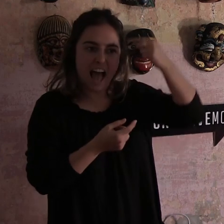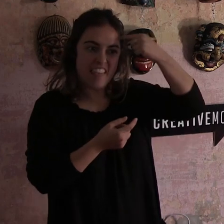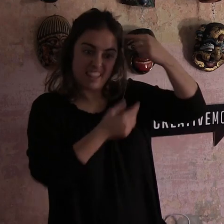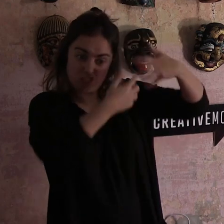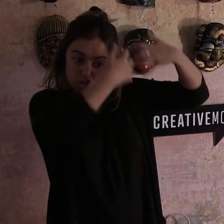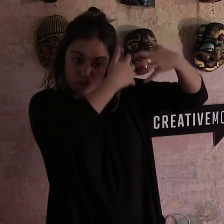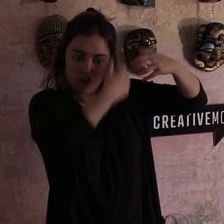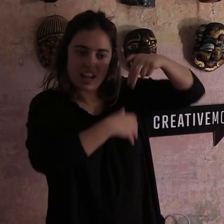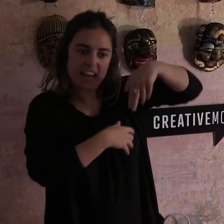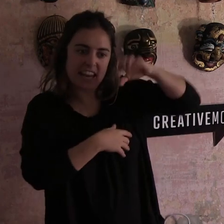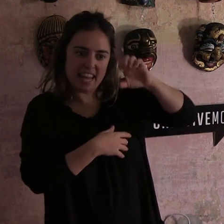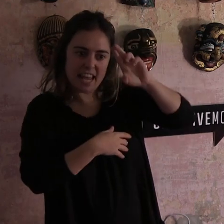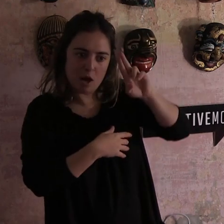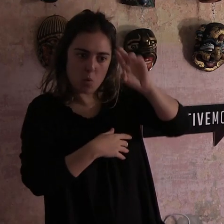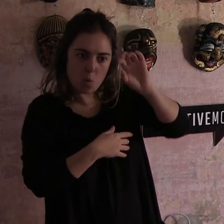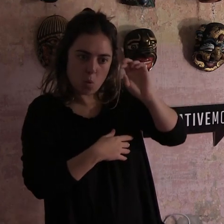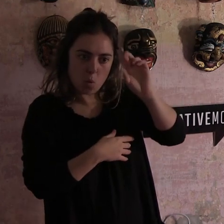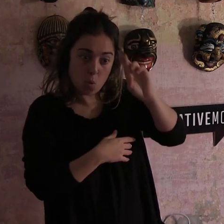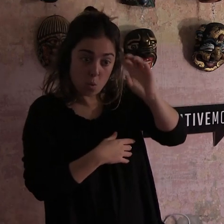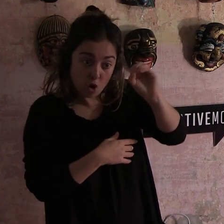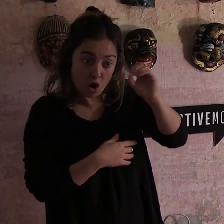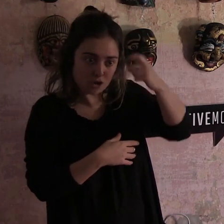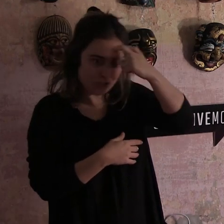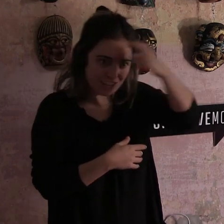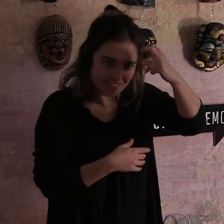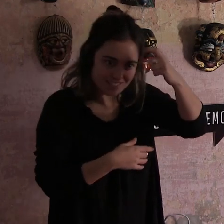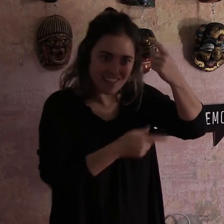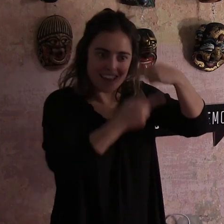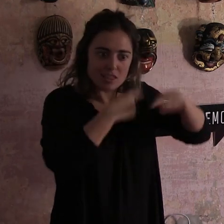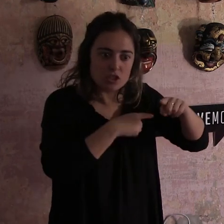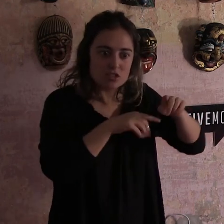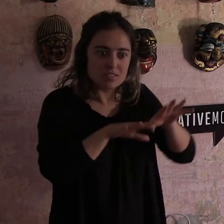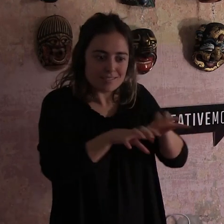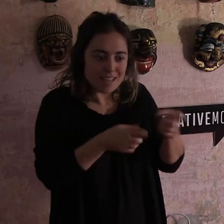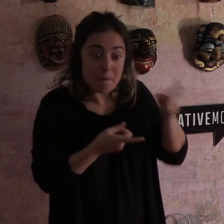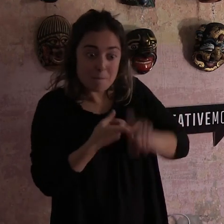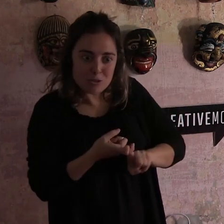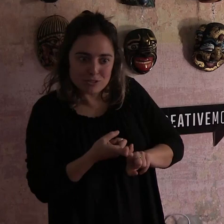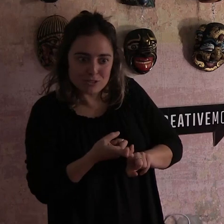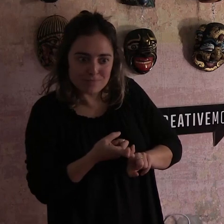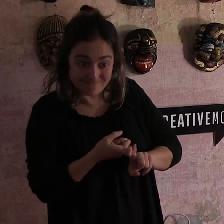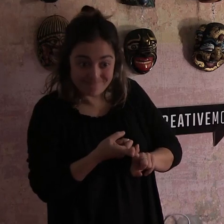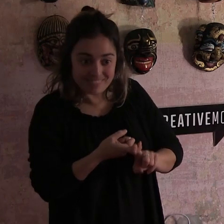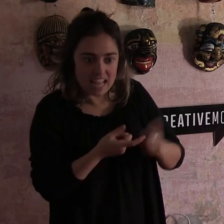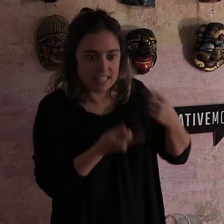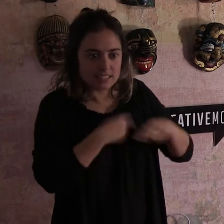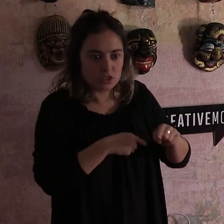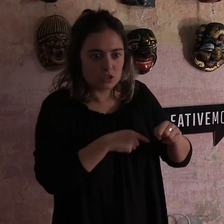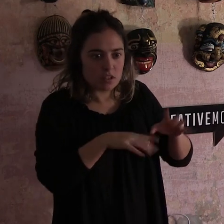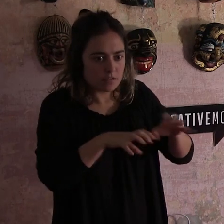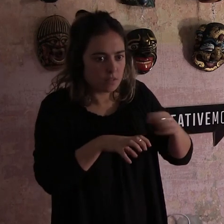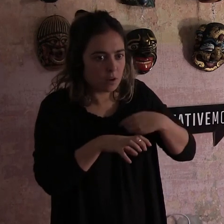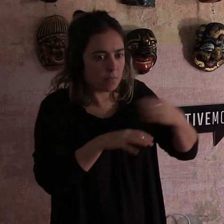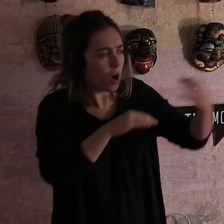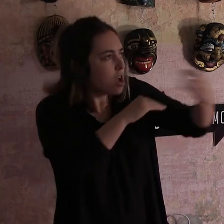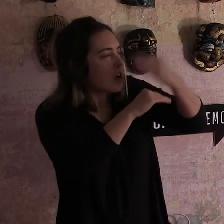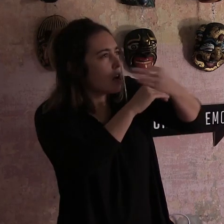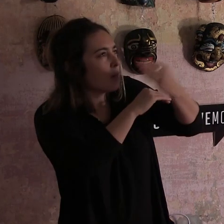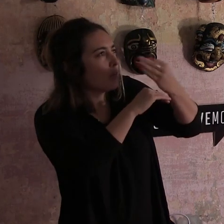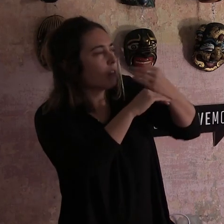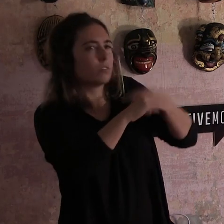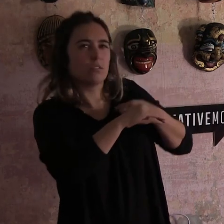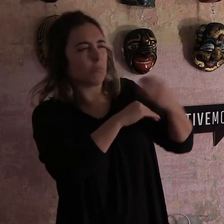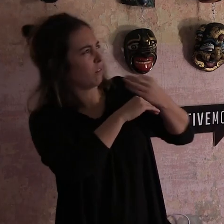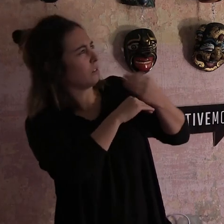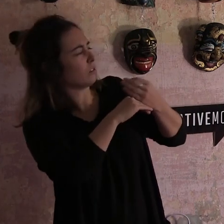eso. Entonces, imagínate, vivís con alguien que te empieza a hablar de todo esto y vos decís, ay, yo esto lo pondría en imágenes y